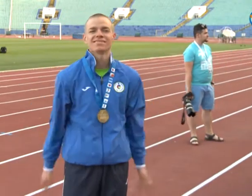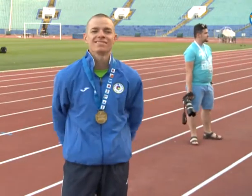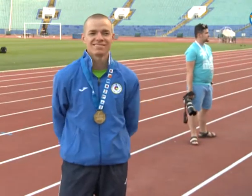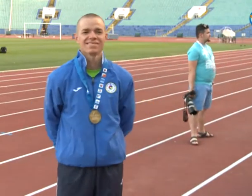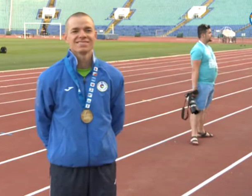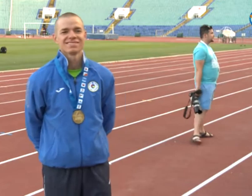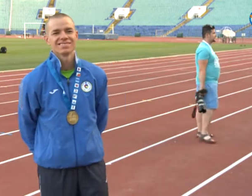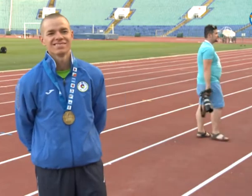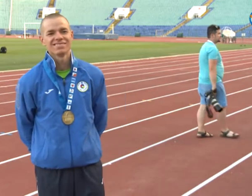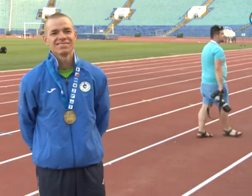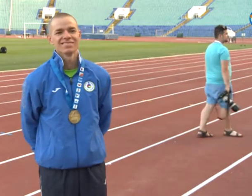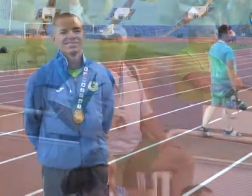sem lahko bil potem danes 1.